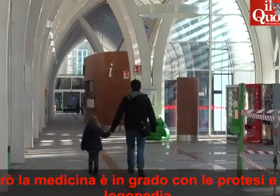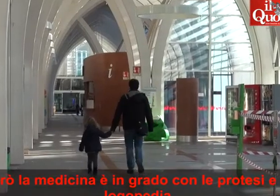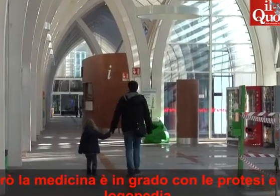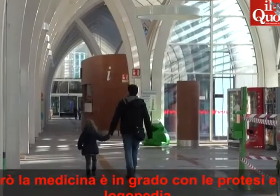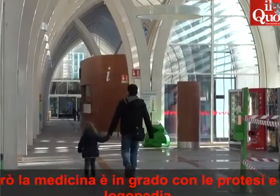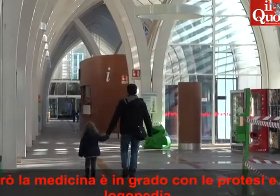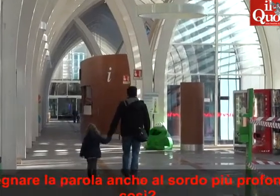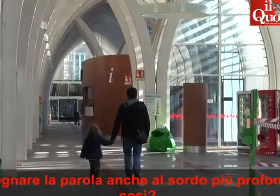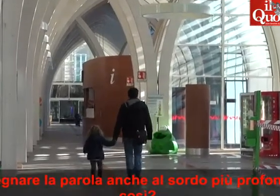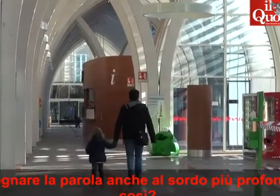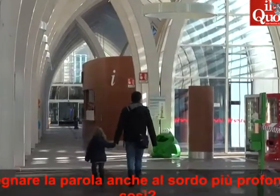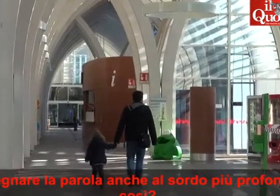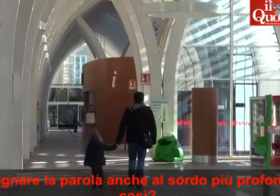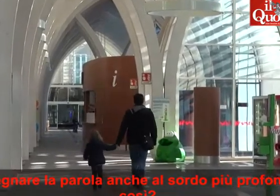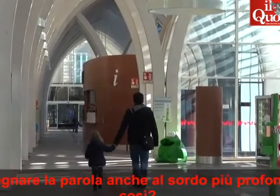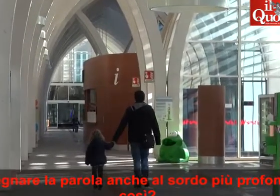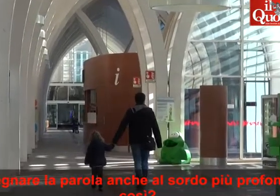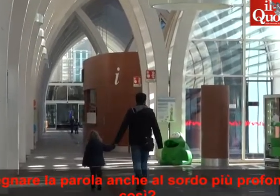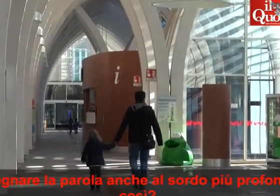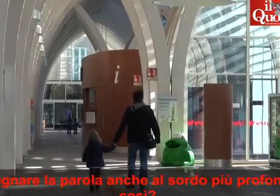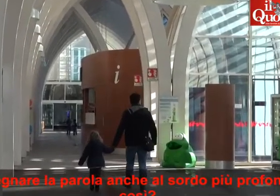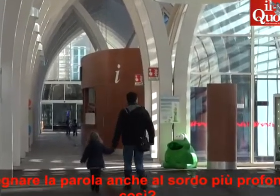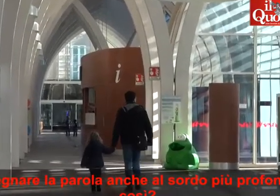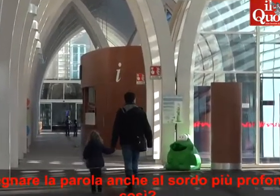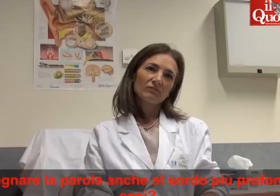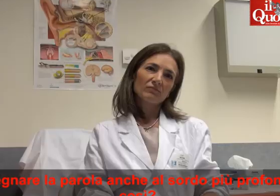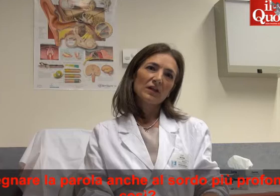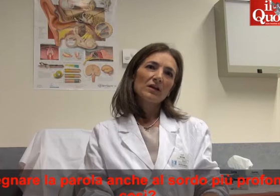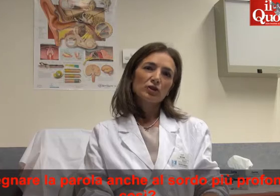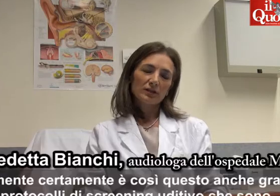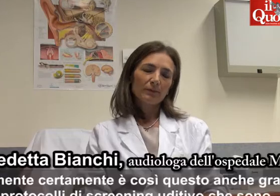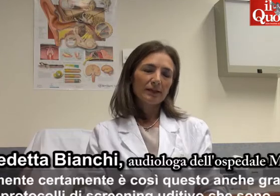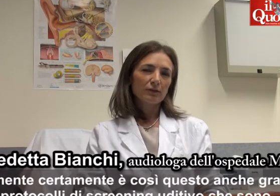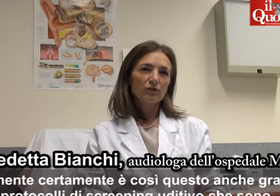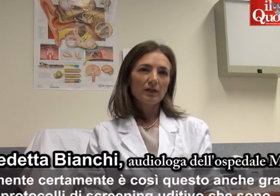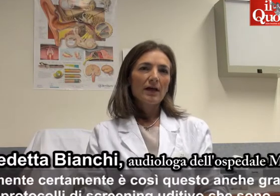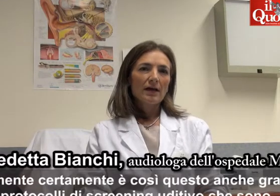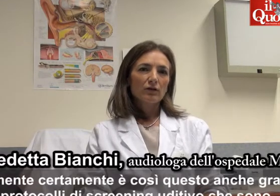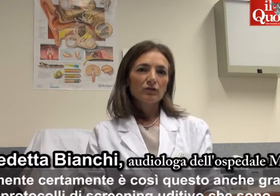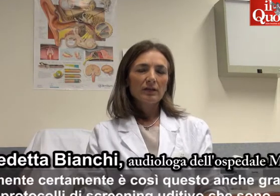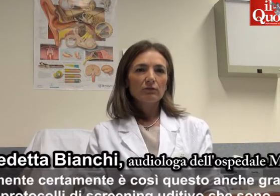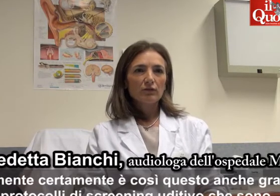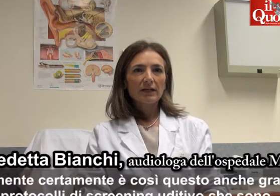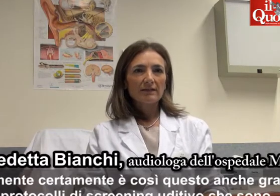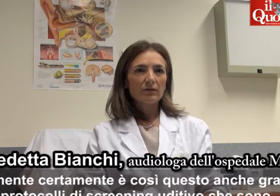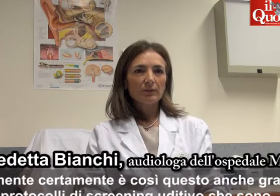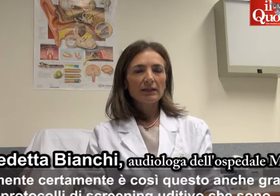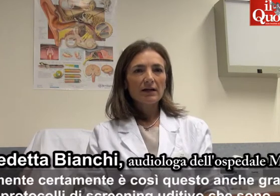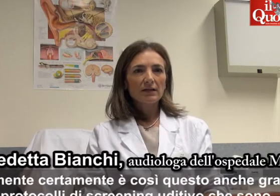con la logopedia di insegnare la parola anche al sordo più profondo, è così? Certamente è così, è così questo grazie veramente ai